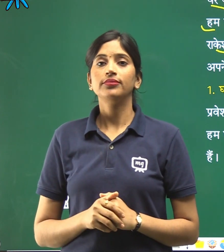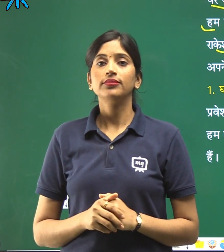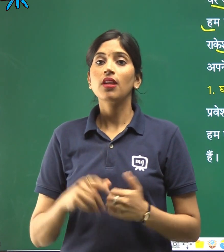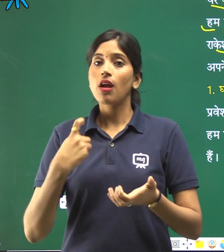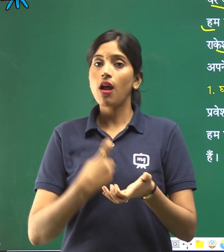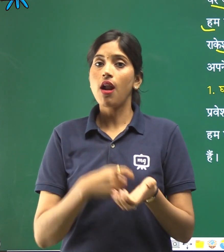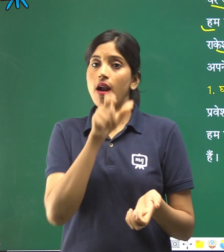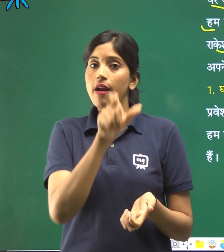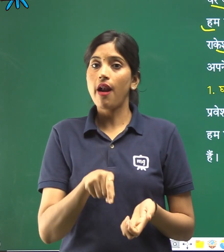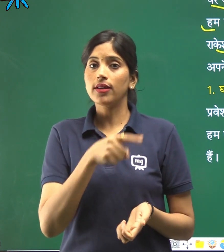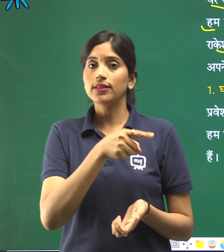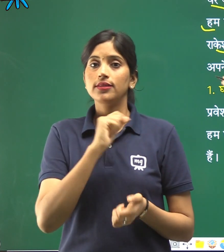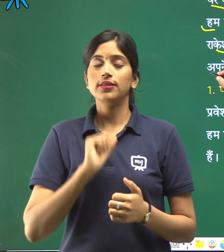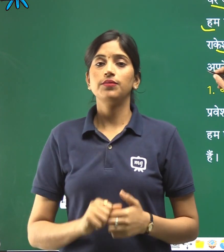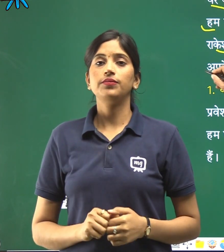राकेश